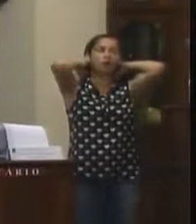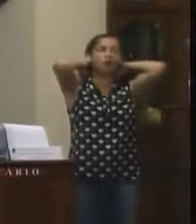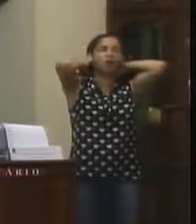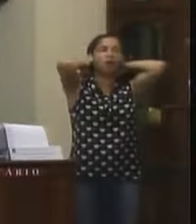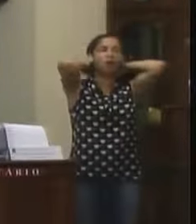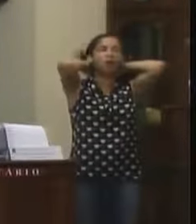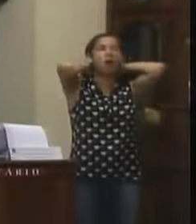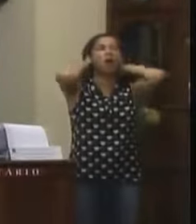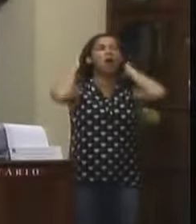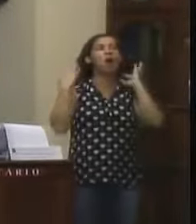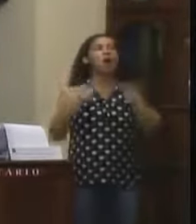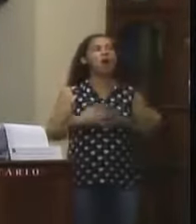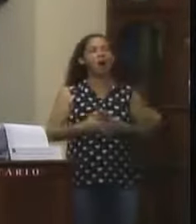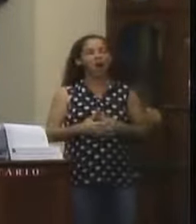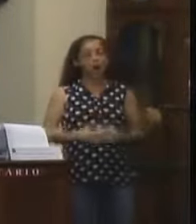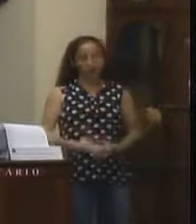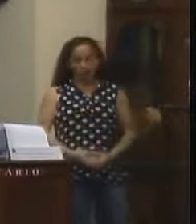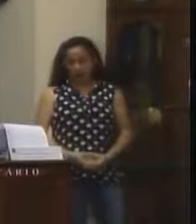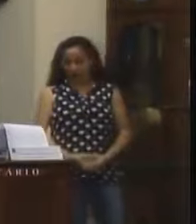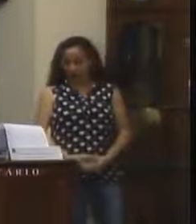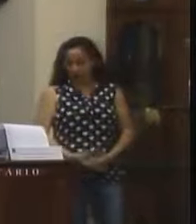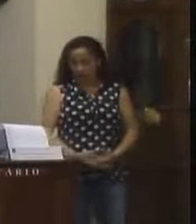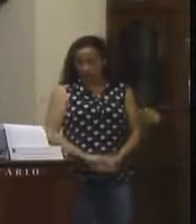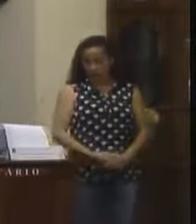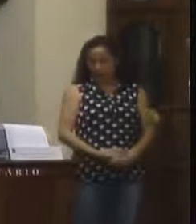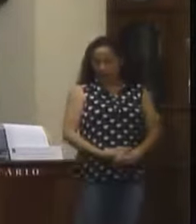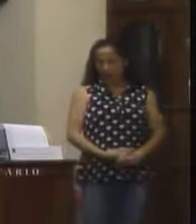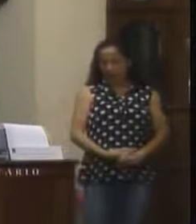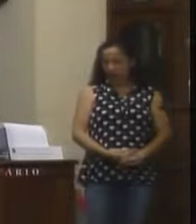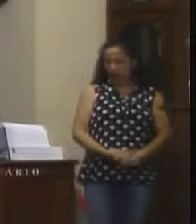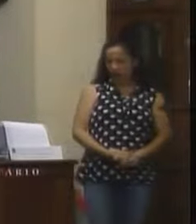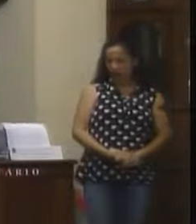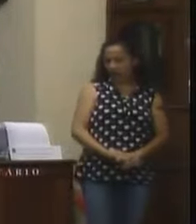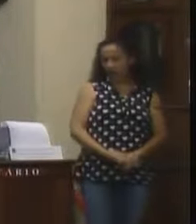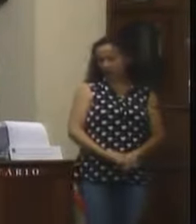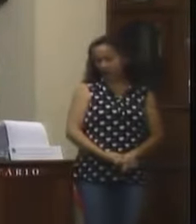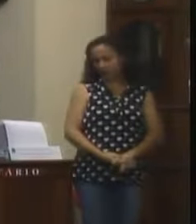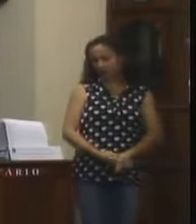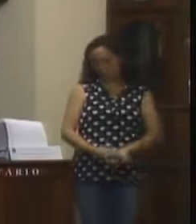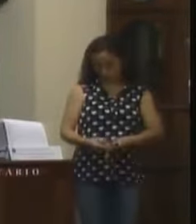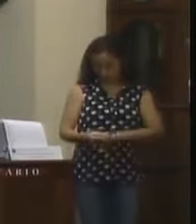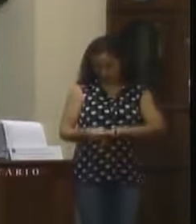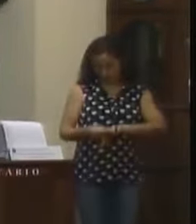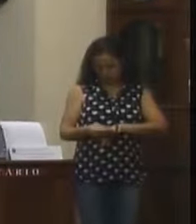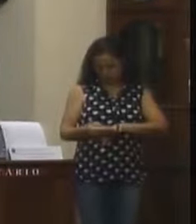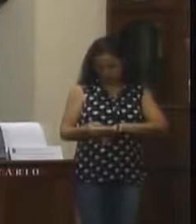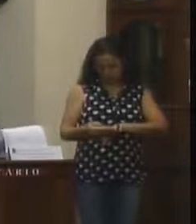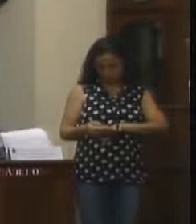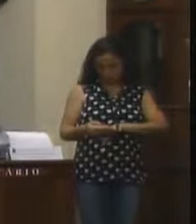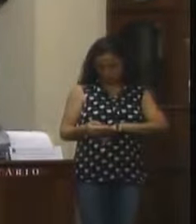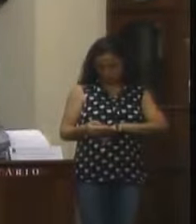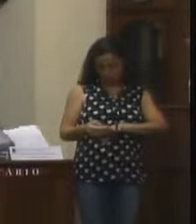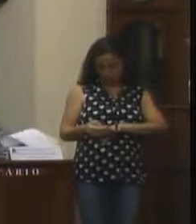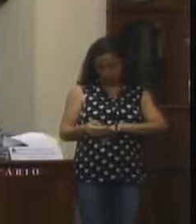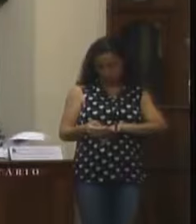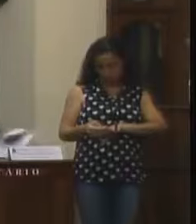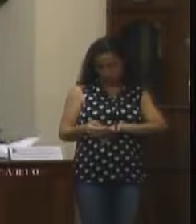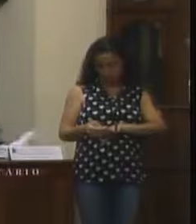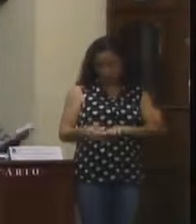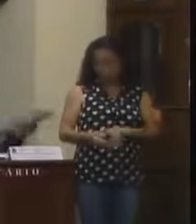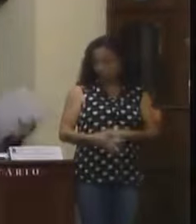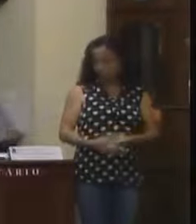Legislativa. Sala das Sessões, 3 de abril de 2018, vereador relator David Nogueira, acompanhando o voto, professor Rafael e vereadora Michele